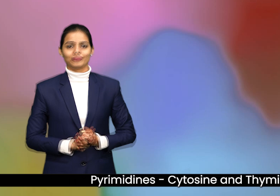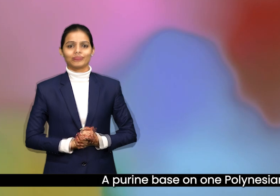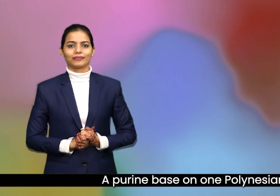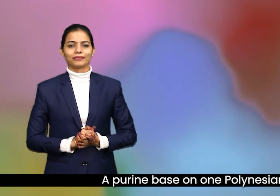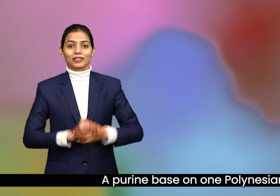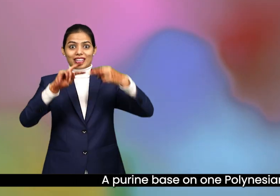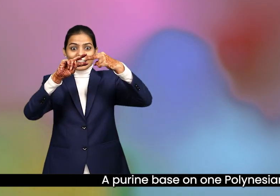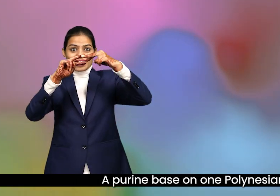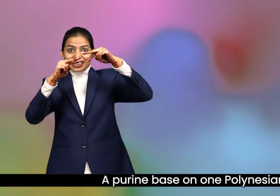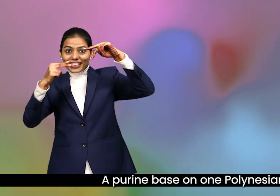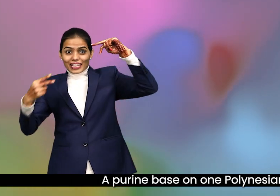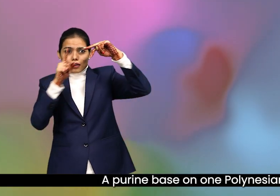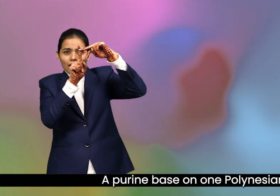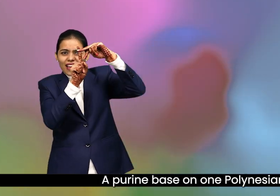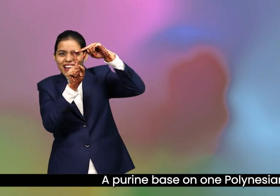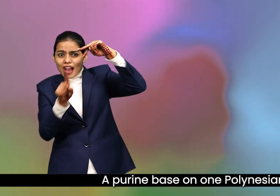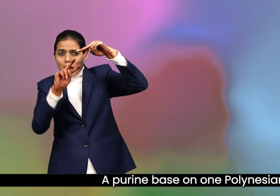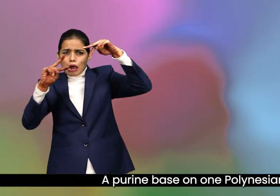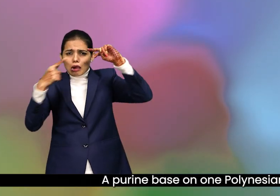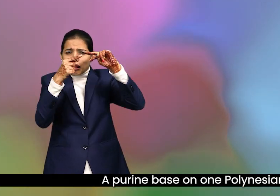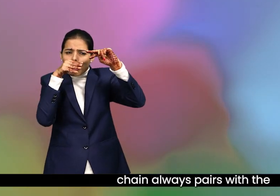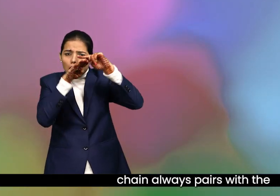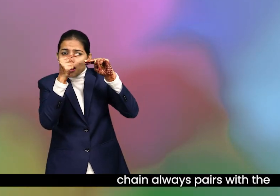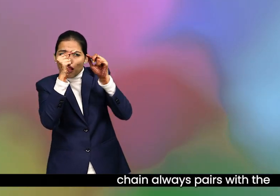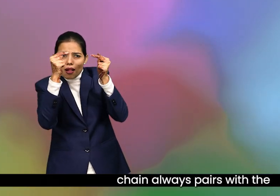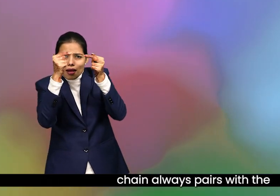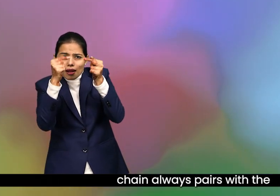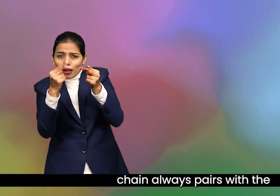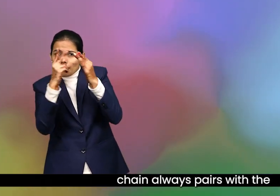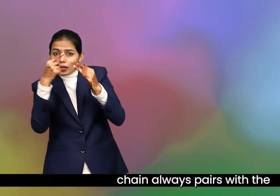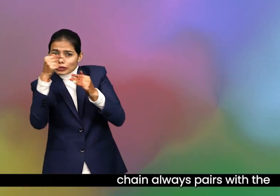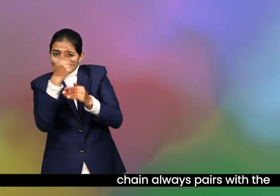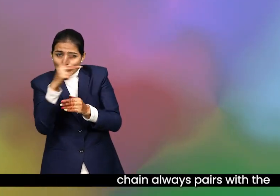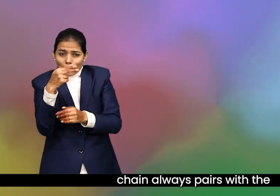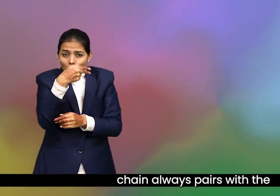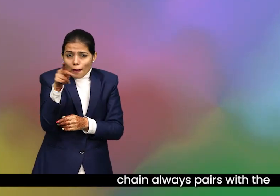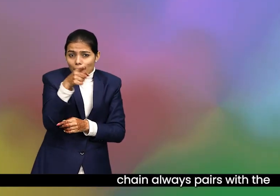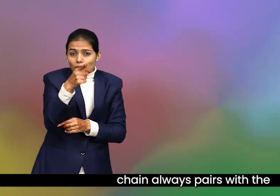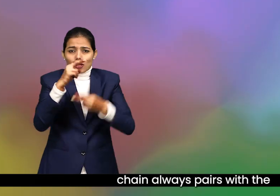ஒரு A purine பாலிநியூக்ளியோடைடு base on one சங்கிலியில் உள்ள polynucleotide chain பியூரின் தளம் always pairs with a